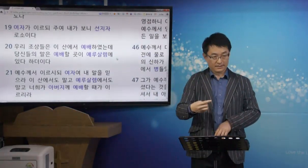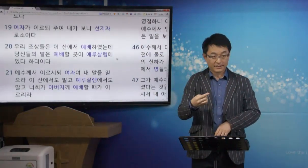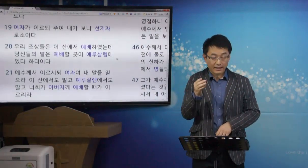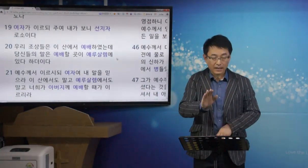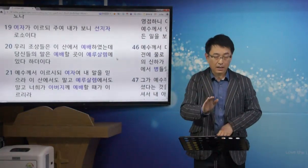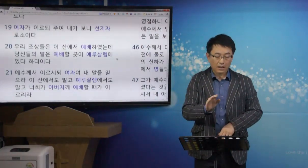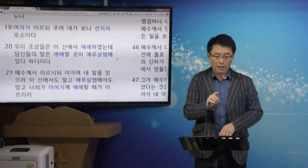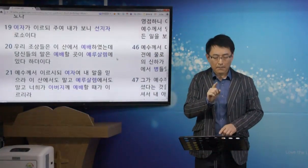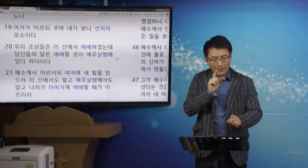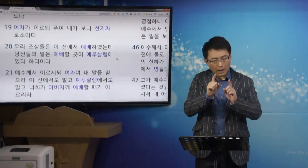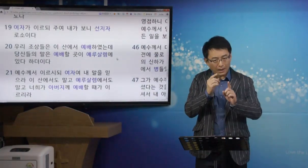사마르,